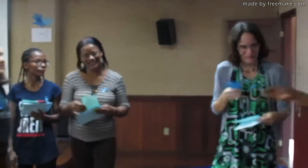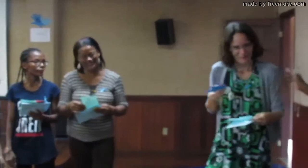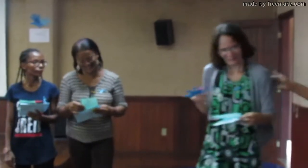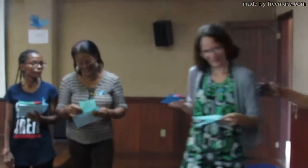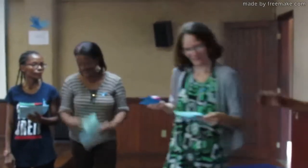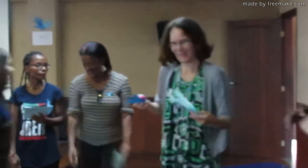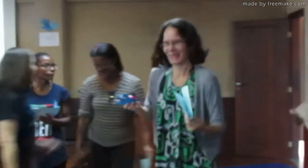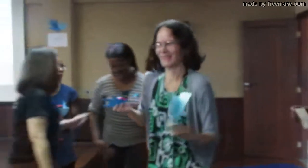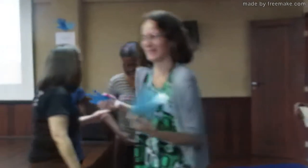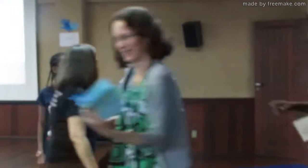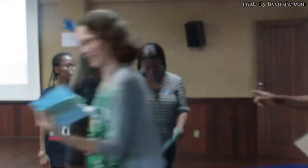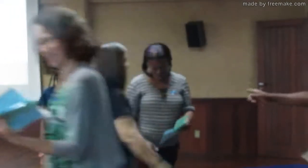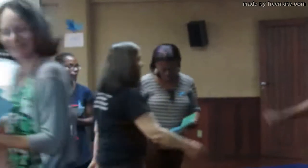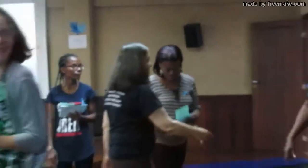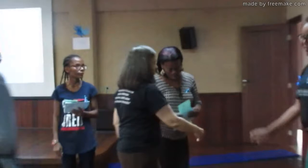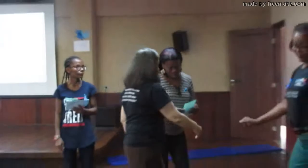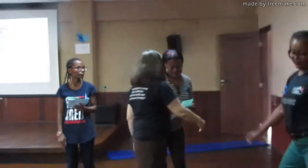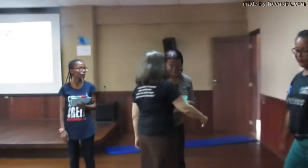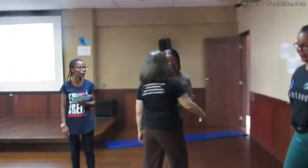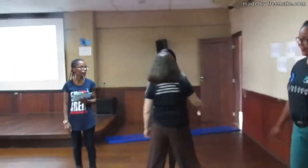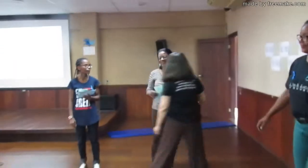Obrigada. Agora vamos ver Isabel, aqui.